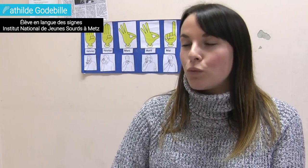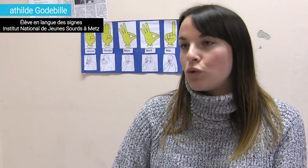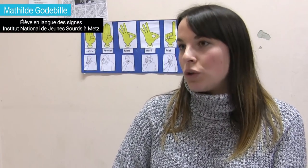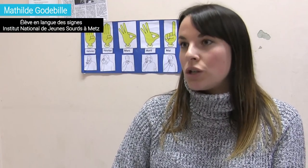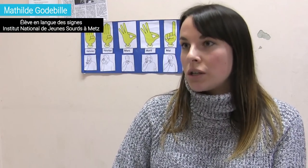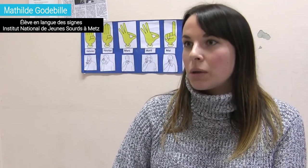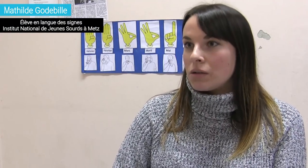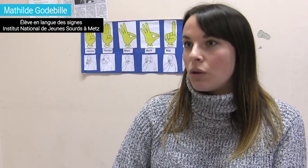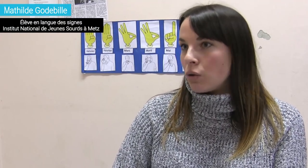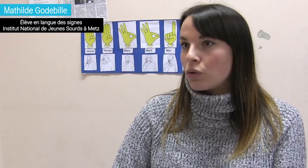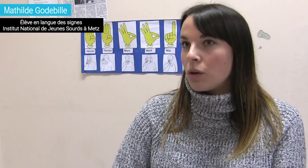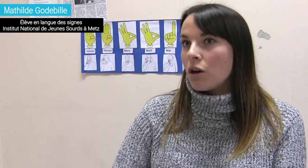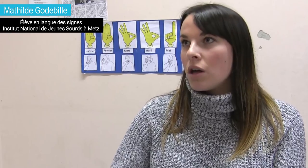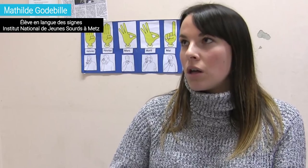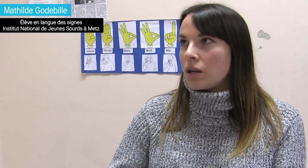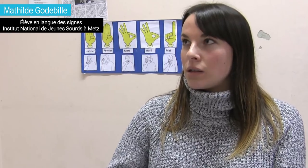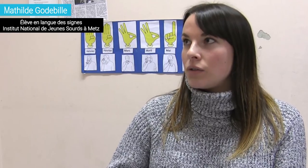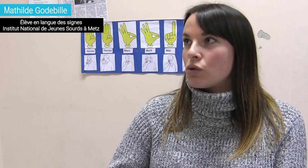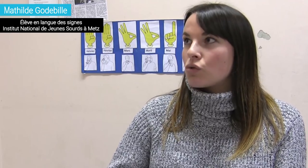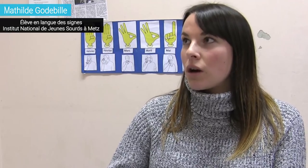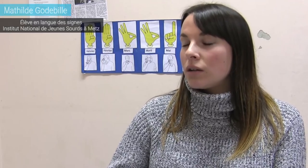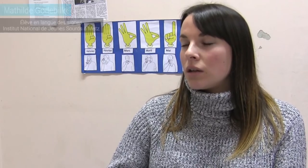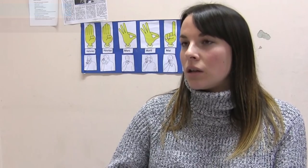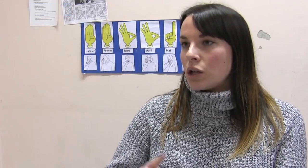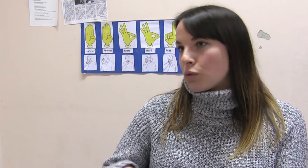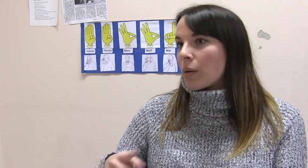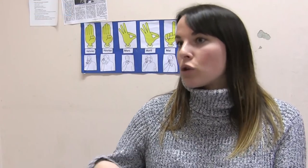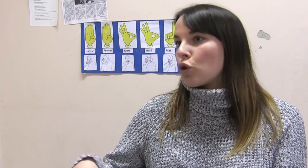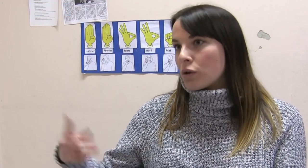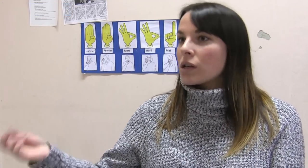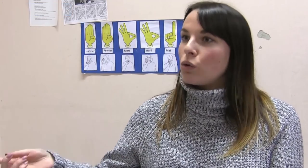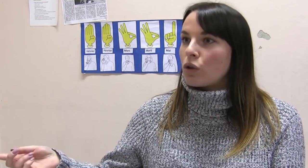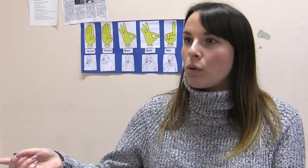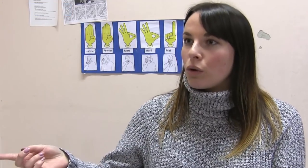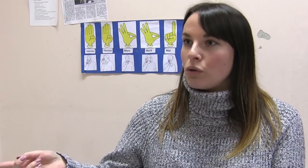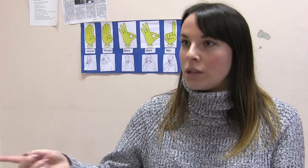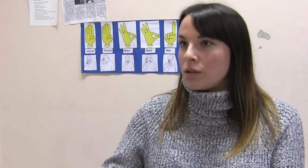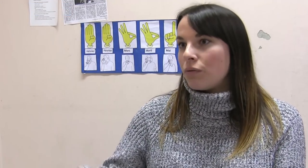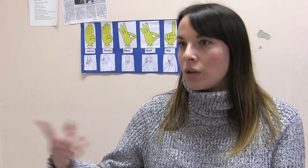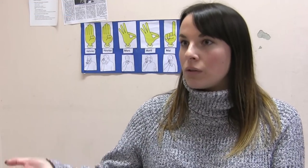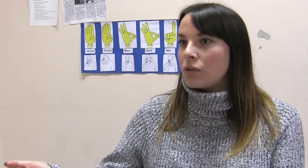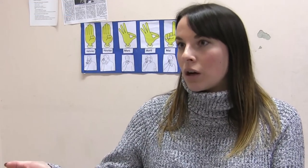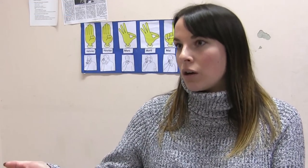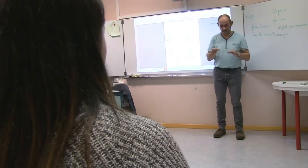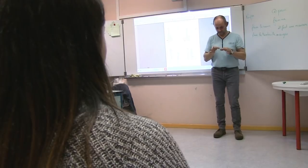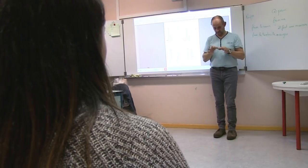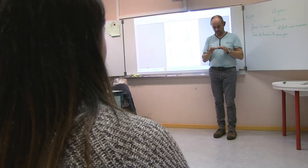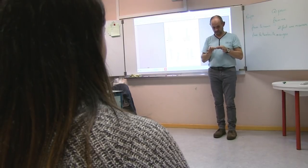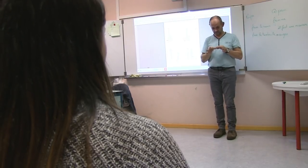repostulé.'ai été prise là en octobre et ça se finit en juin. Et je pense qu'après, je recommencerai en octobre 2019 et finira en juin